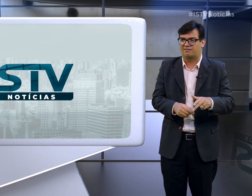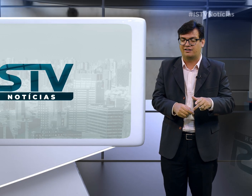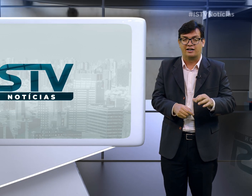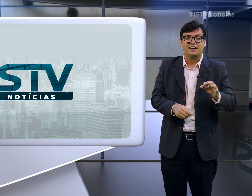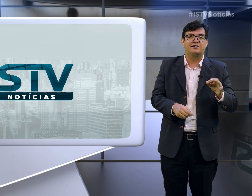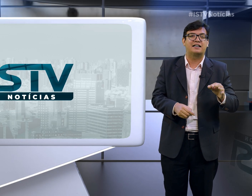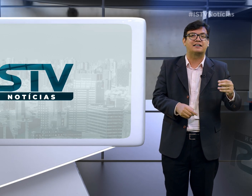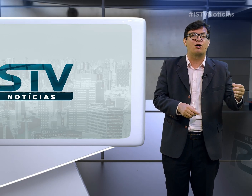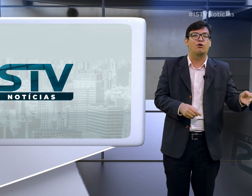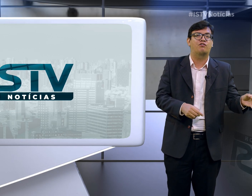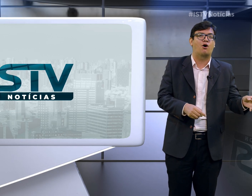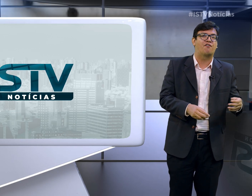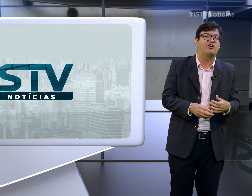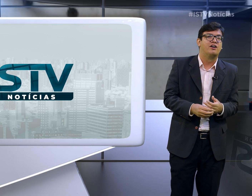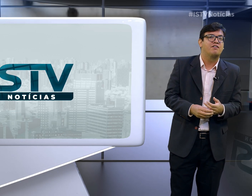11 95 80 15 15. DDD